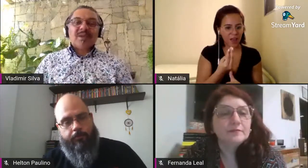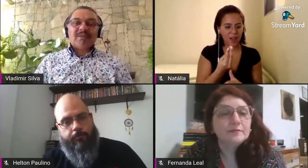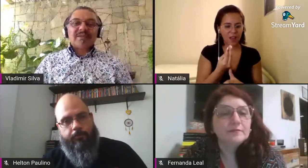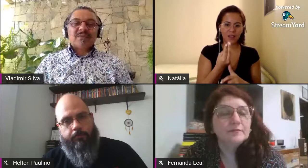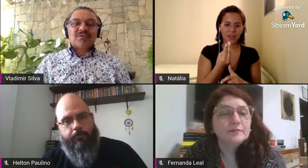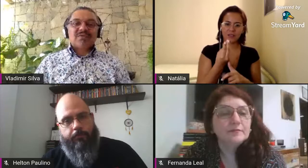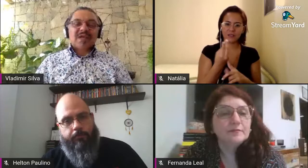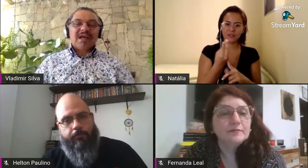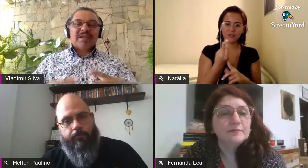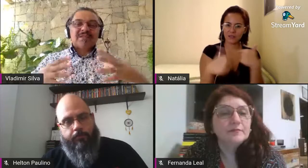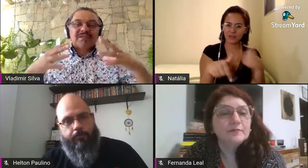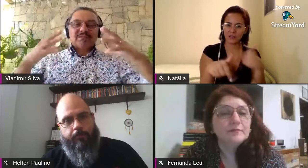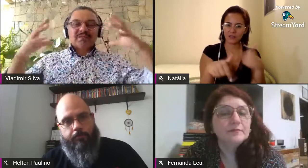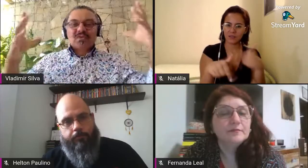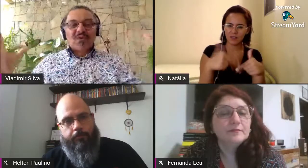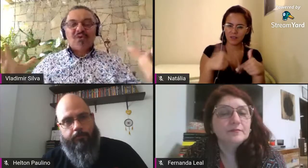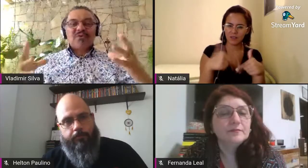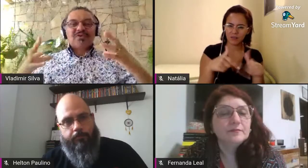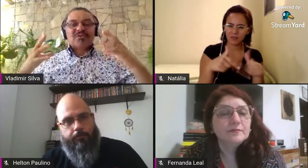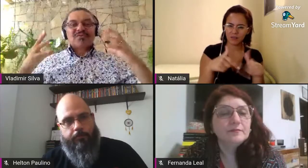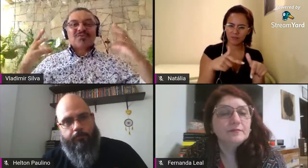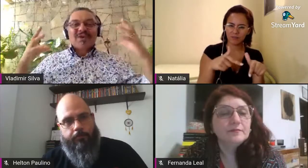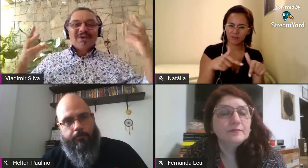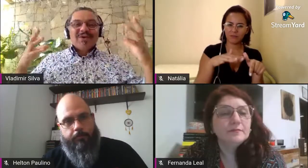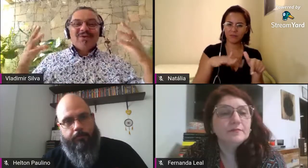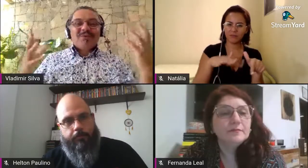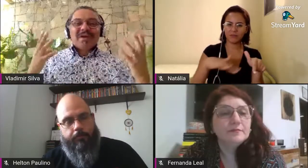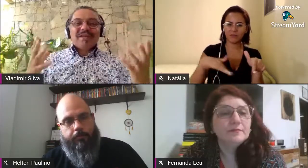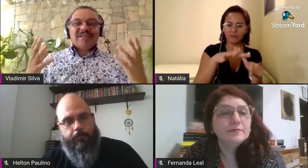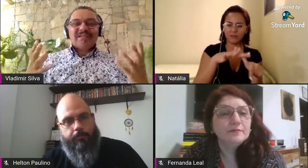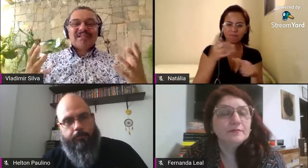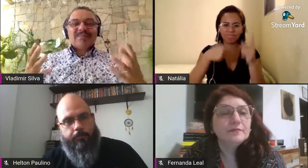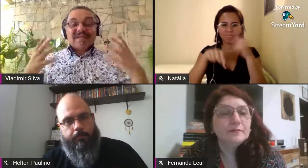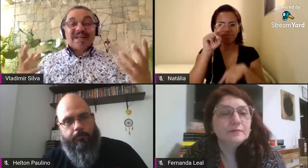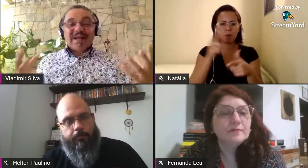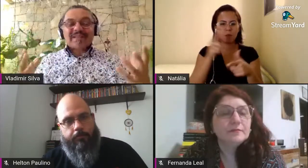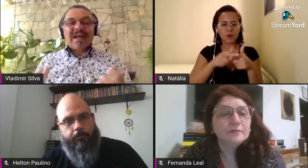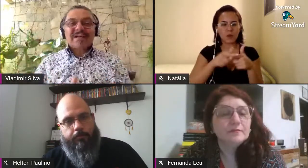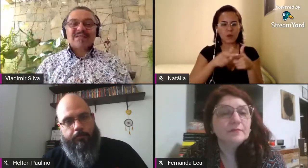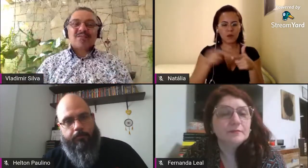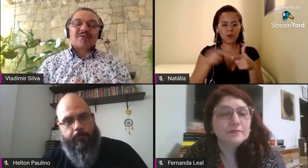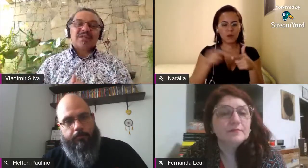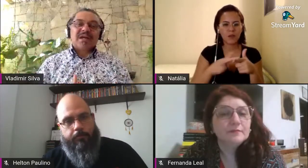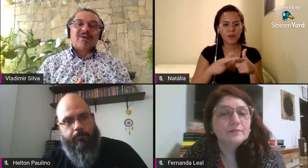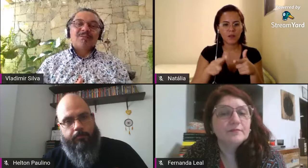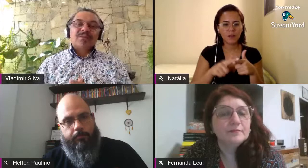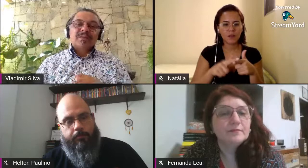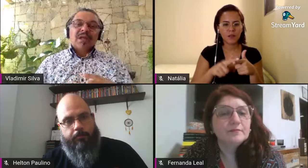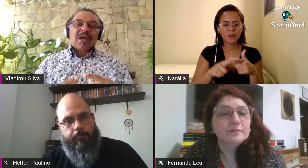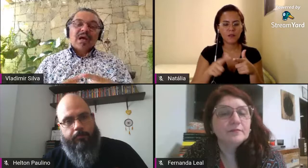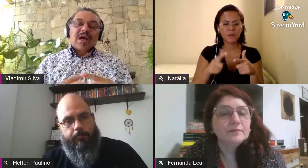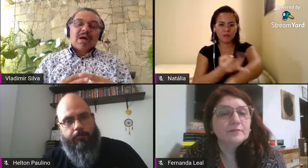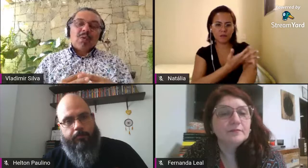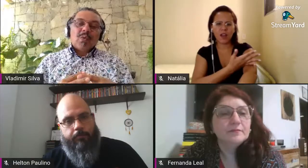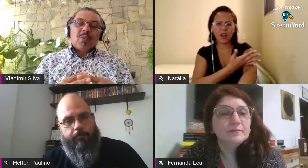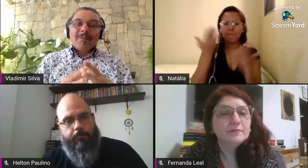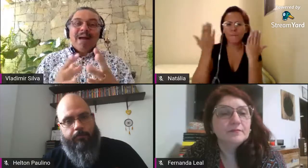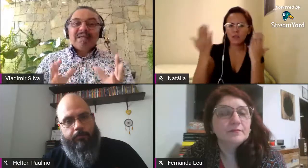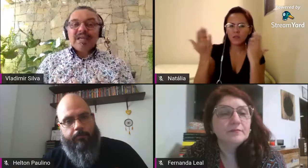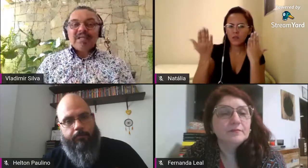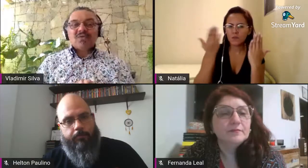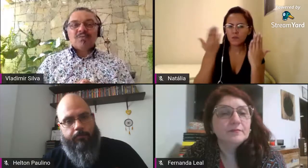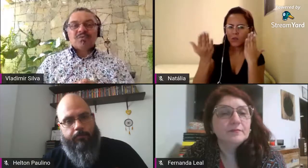desses problemas emocionais, psicológicos, ou para essa catarse, de modo geral,